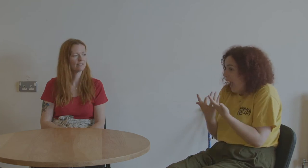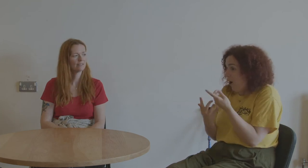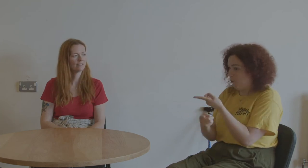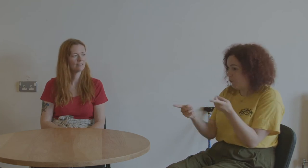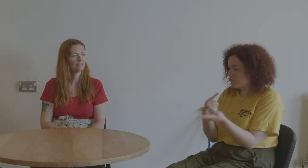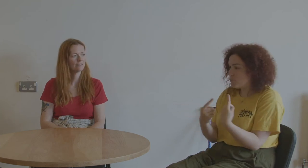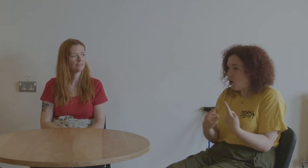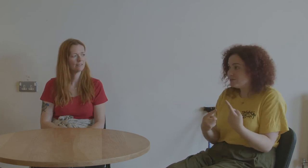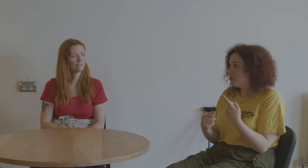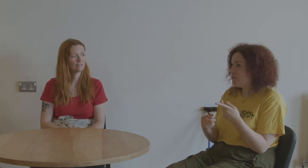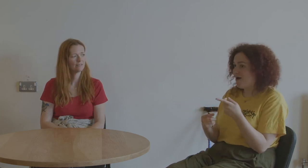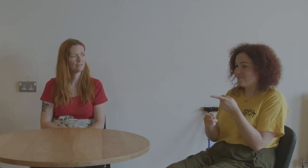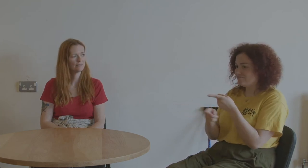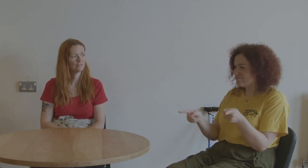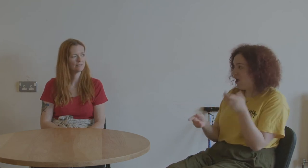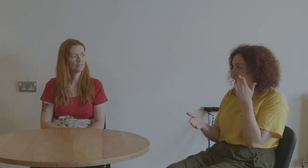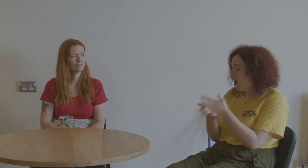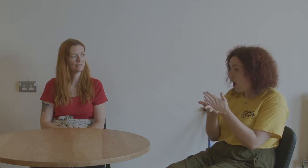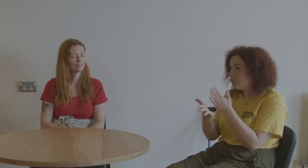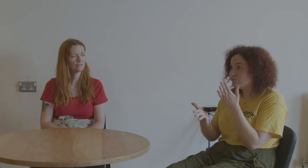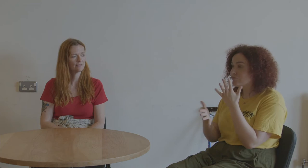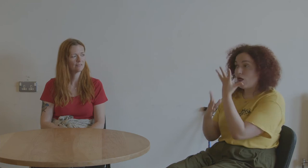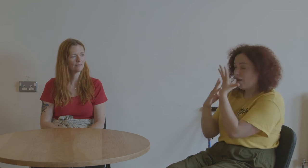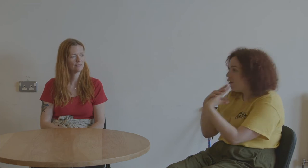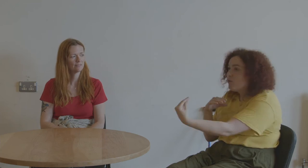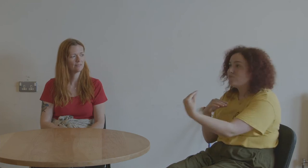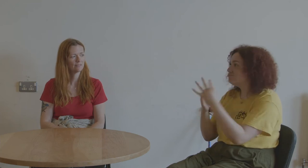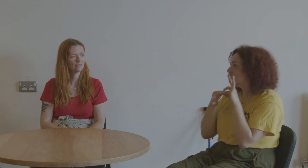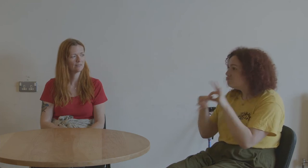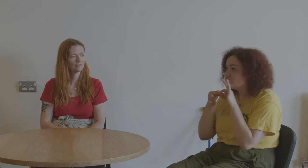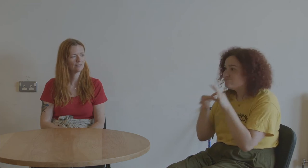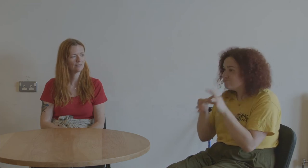Dwi ddim yn siwr sut byd yn ymwneud ymateb i chi siarad cymryd.